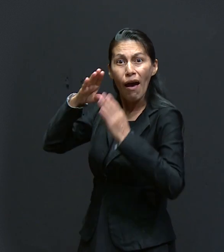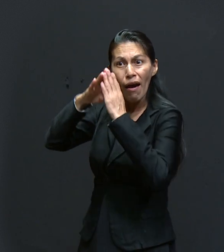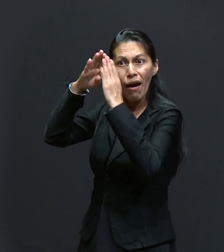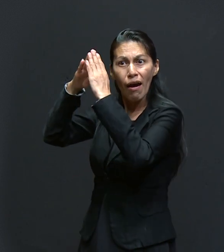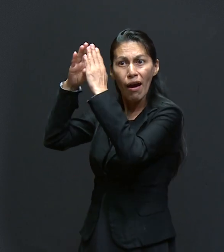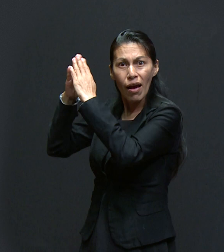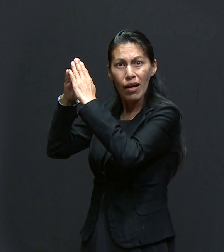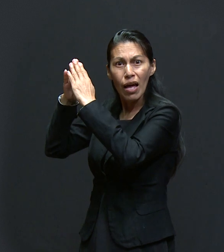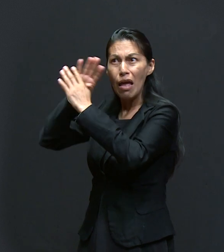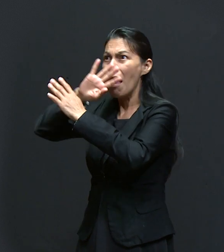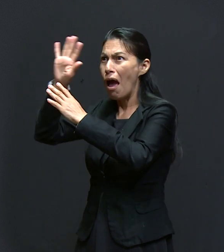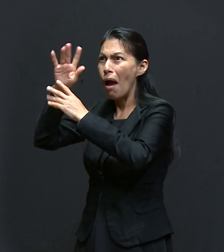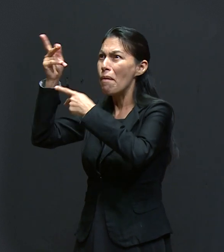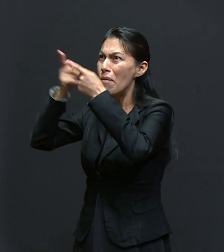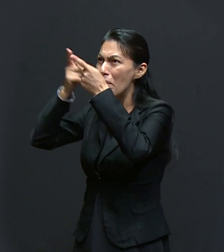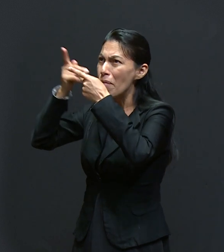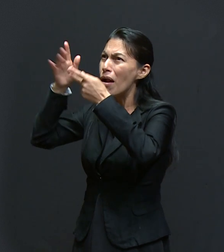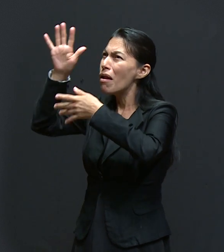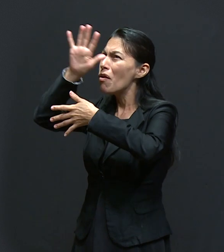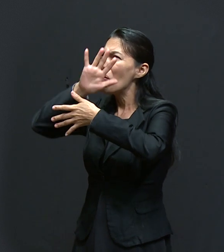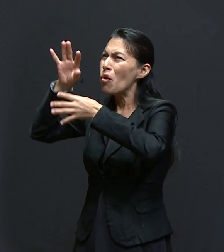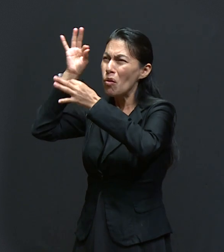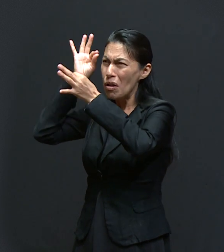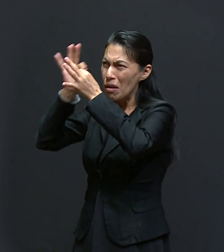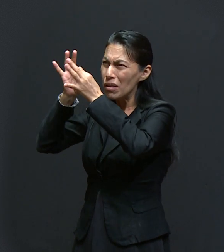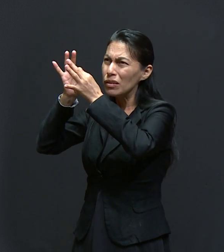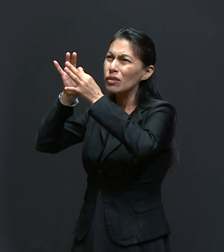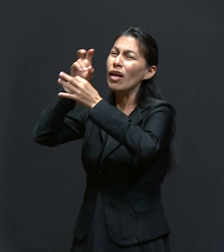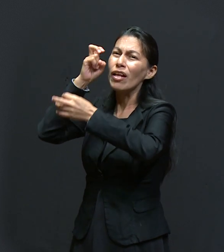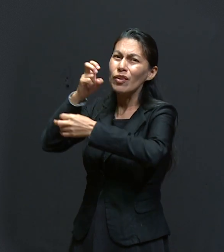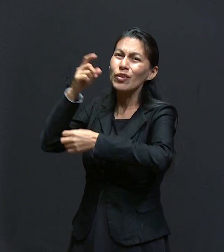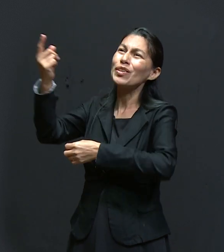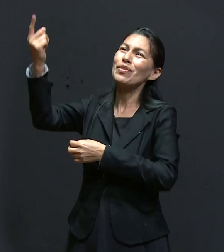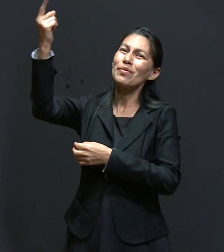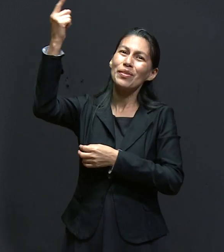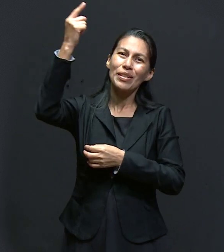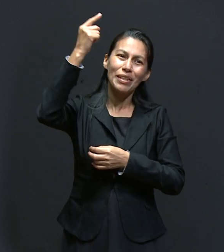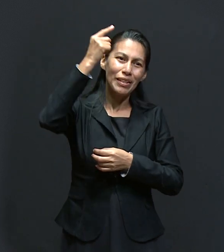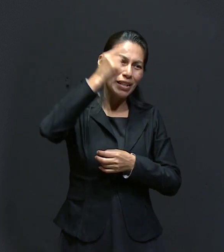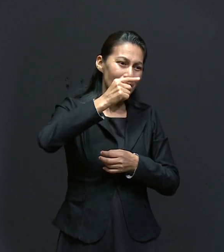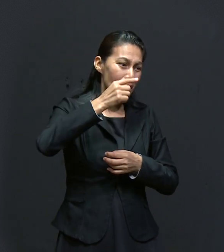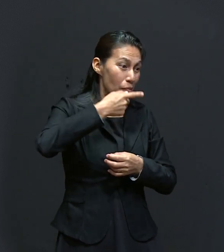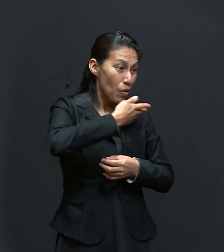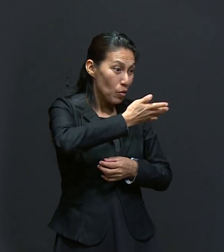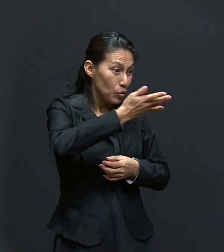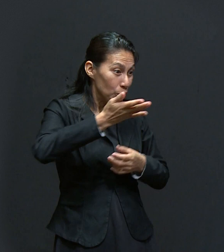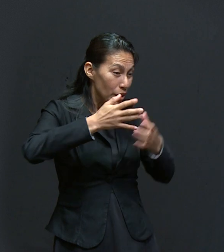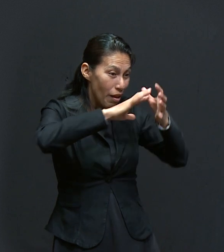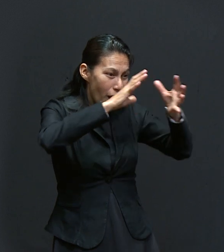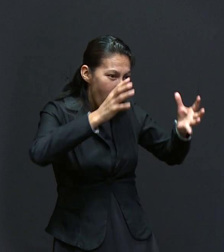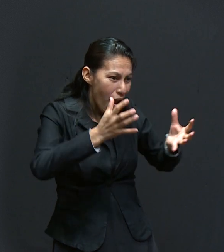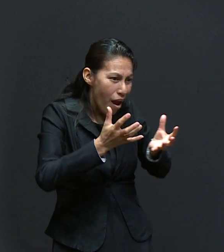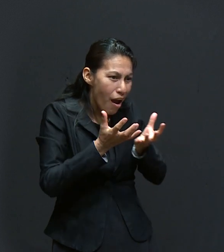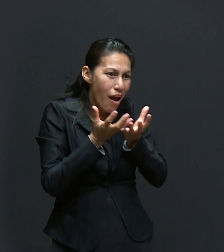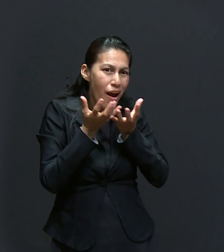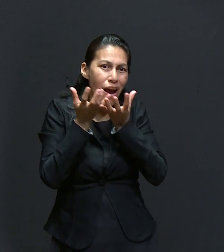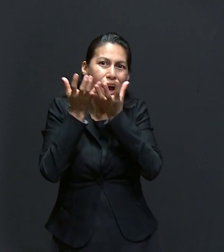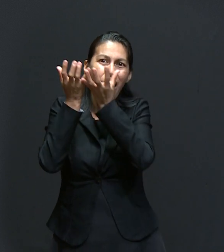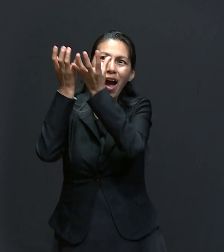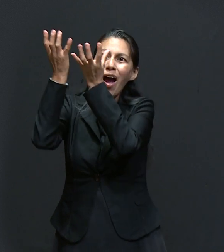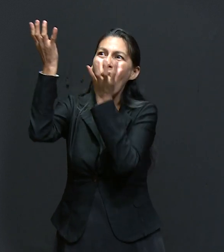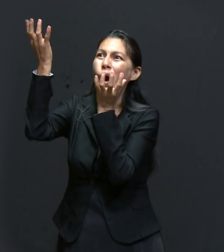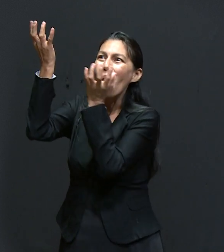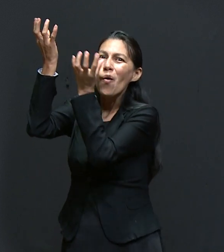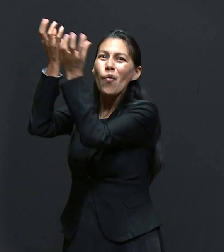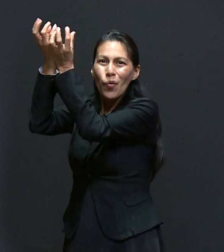después de ir y prepararlos un lugar vendré otra vez para llevarlos conmigo para que vosotros también este es